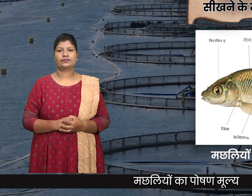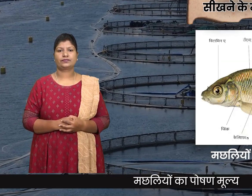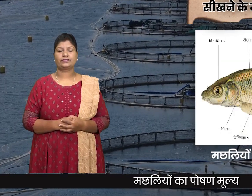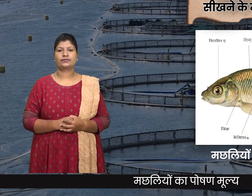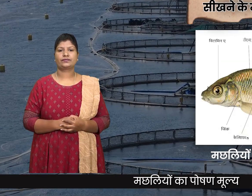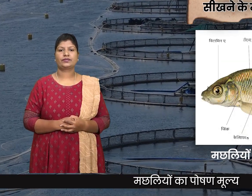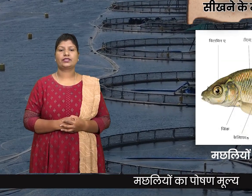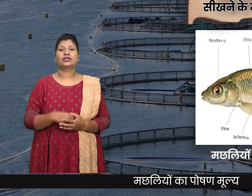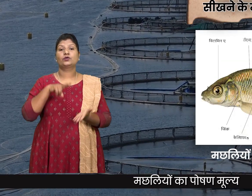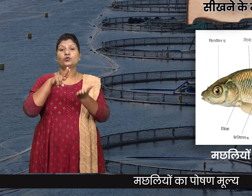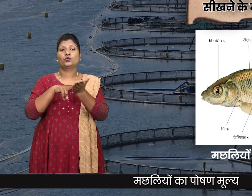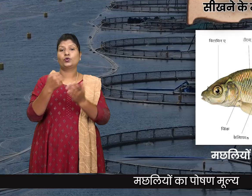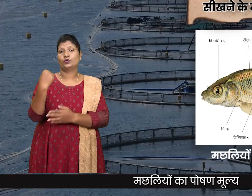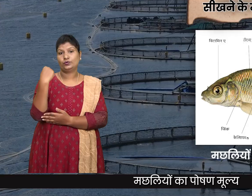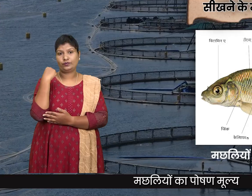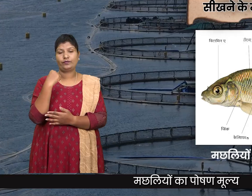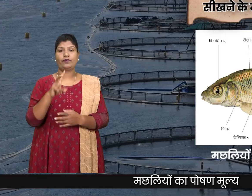मछलियों का पोषण मूल्य।